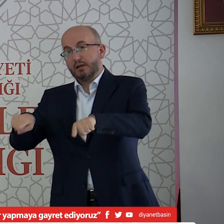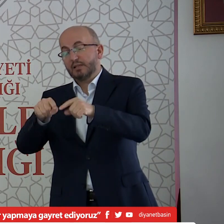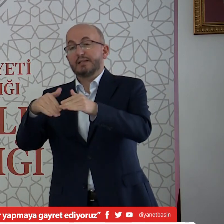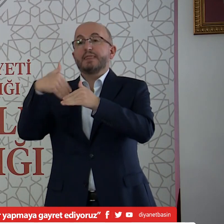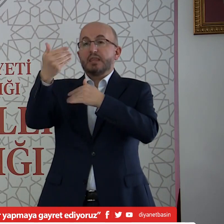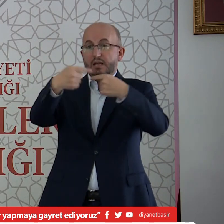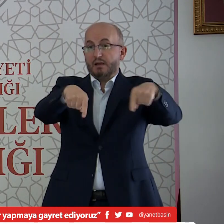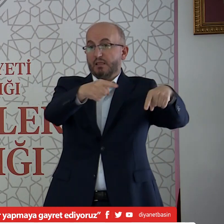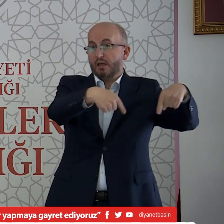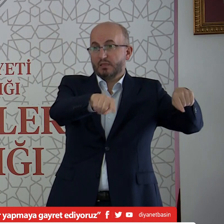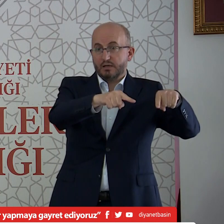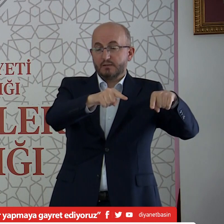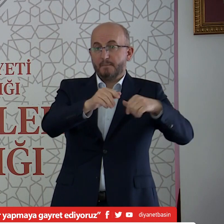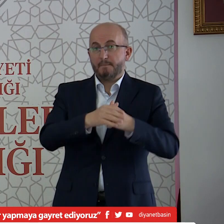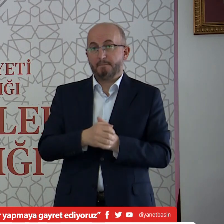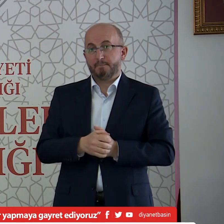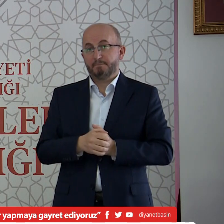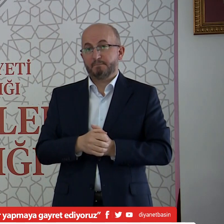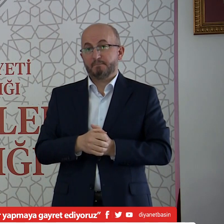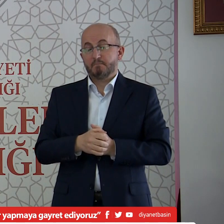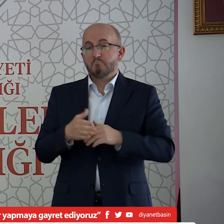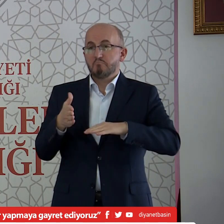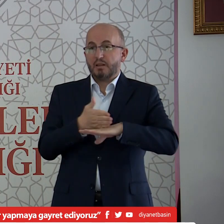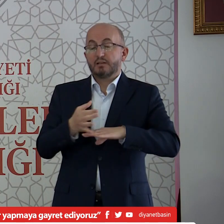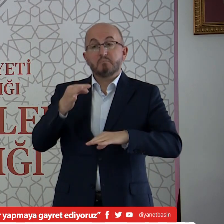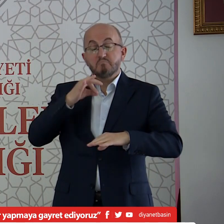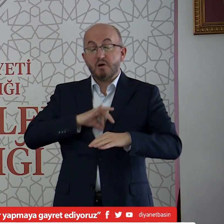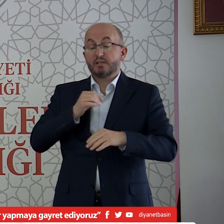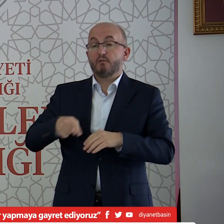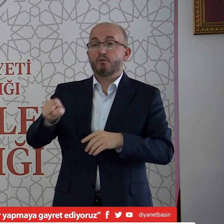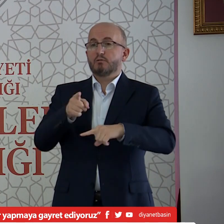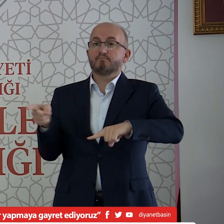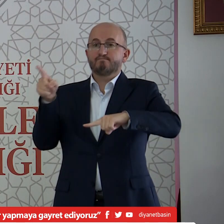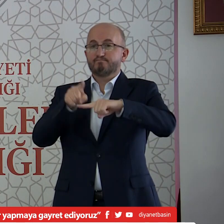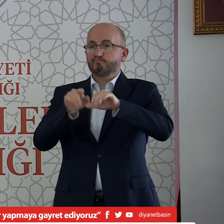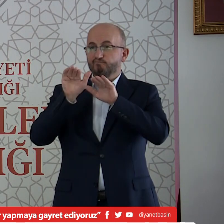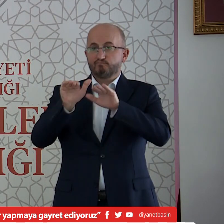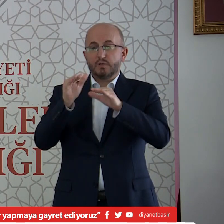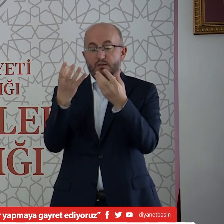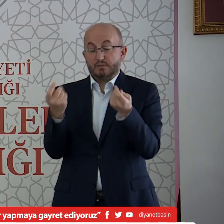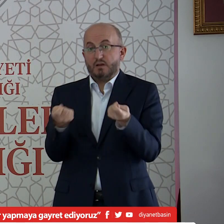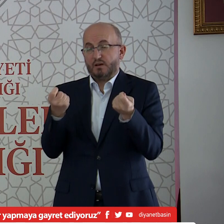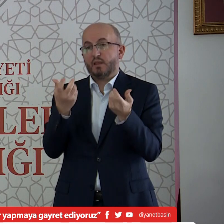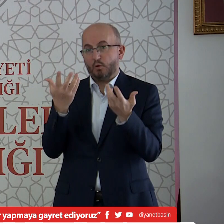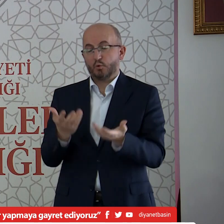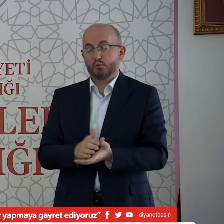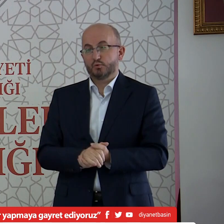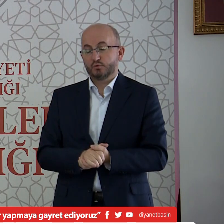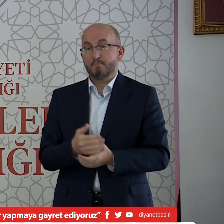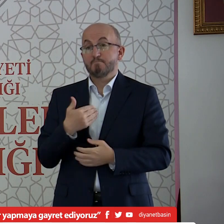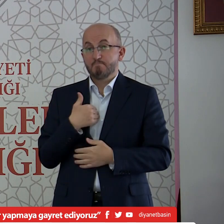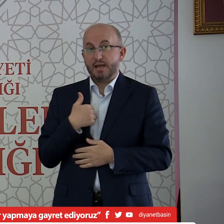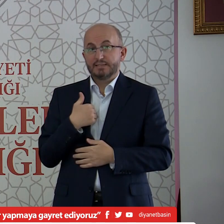diğer alanlarda maddi manevi onlara destek olmaya gayret ediyoruz.